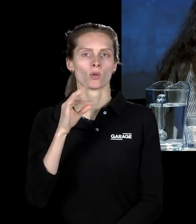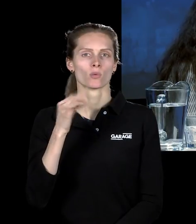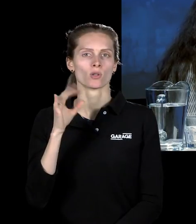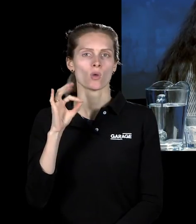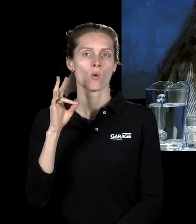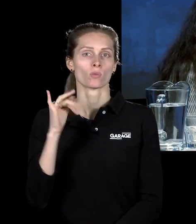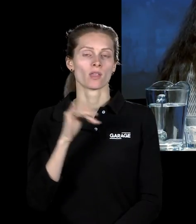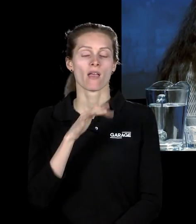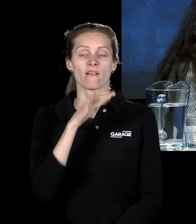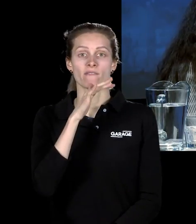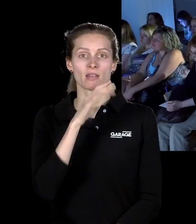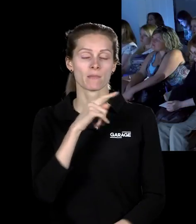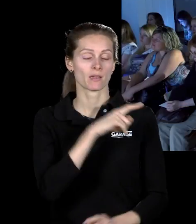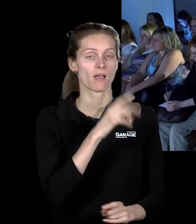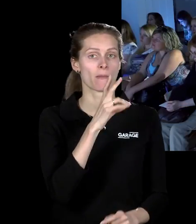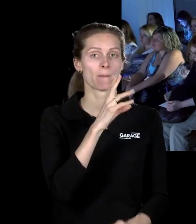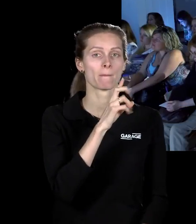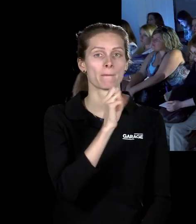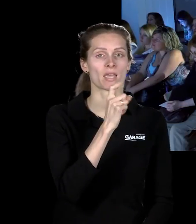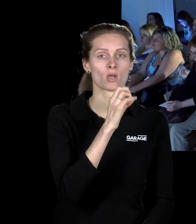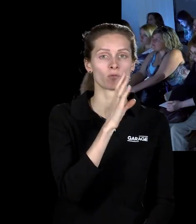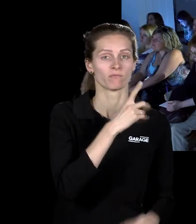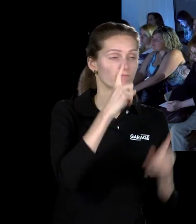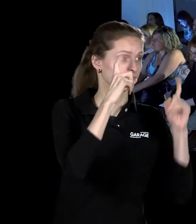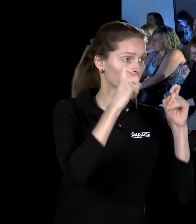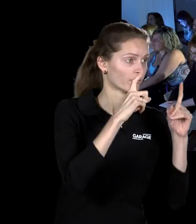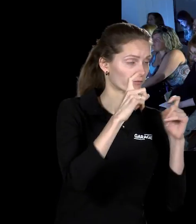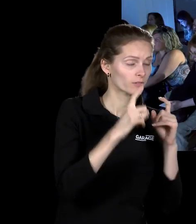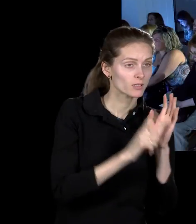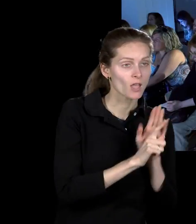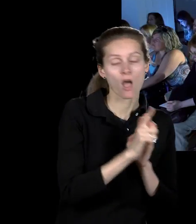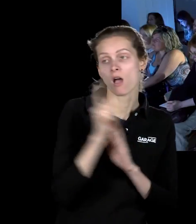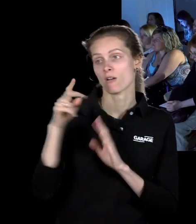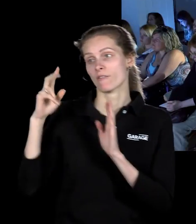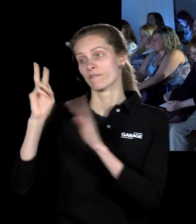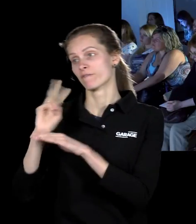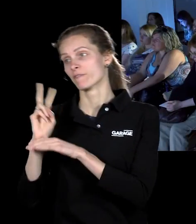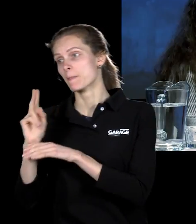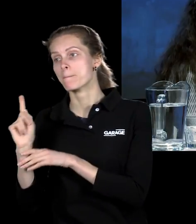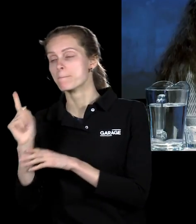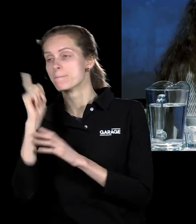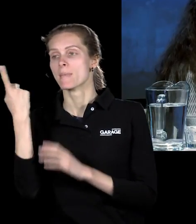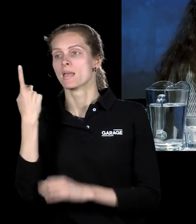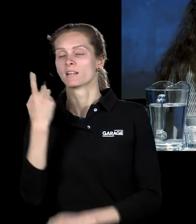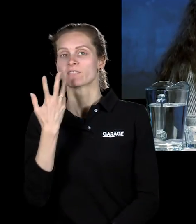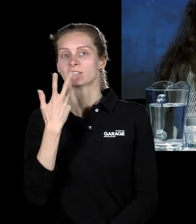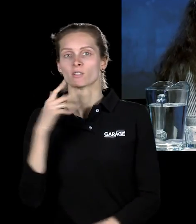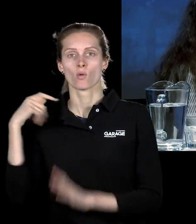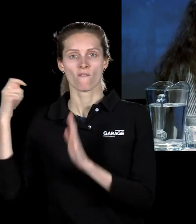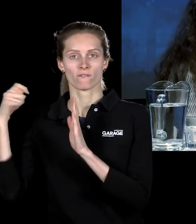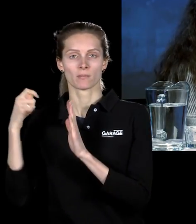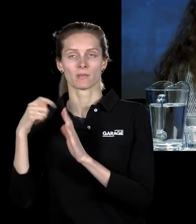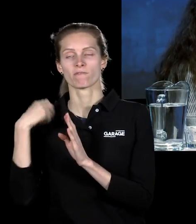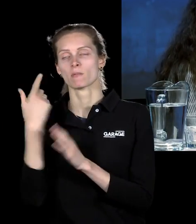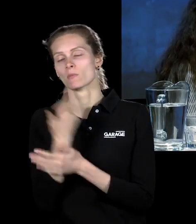Бехеров, снятый в Раве, в индустриальной зоне около Равенны. Первый цветной фильм, который снимает Антониони. Фильм